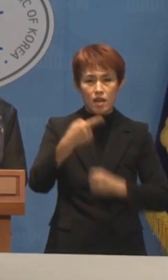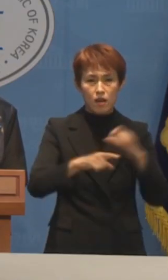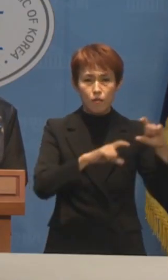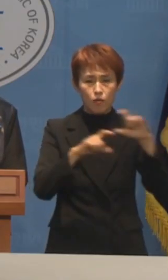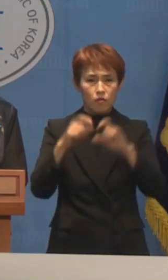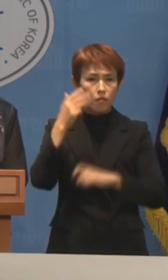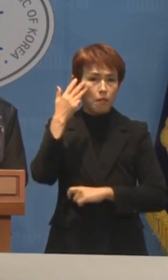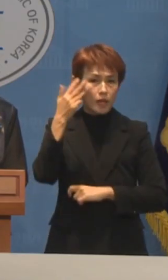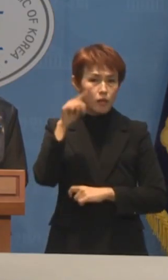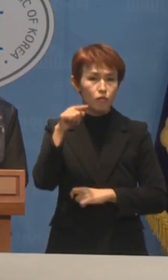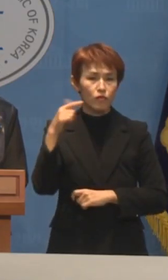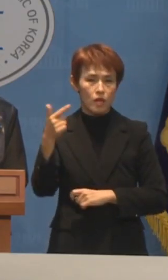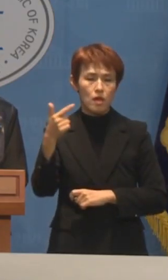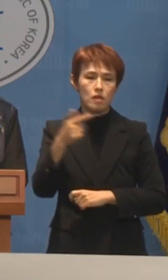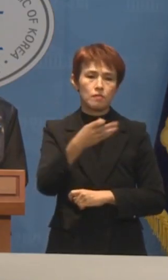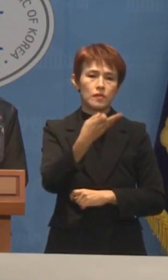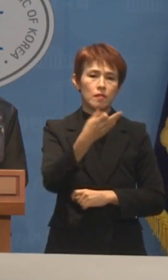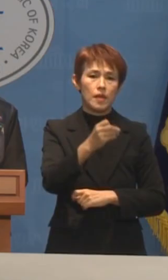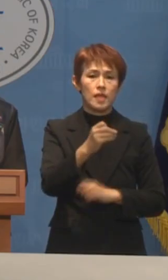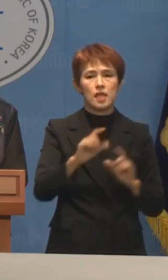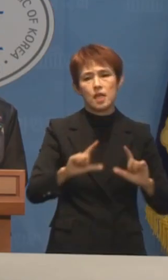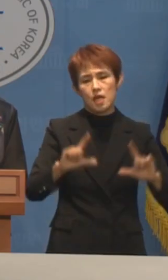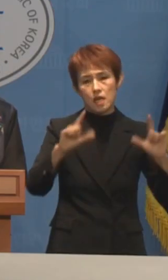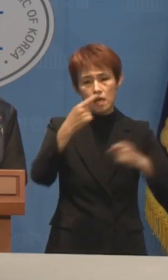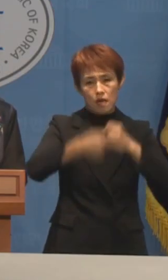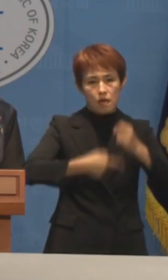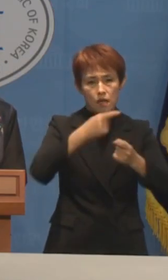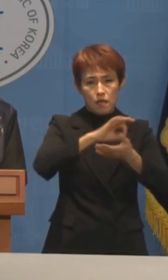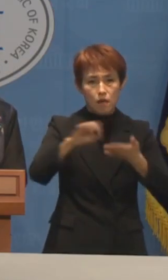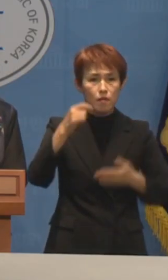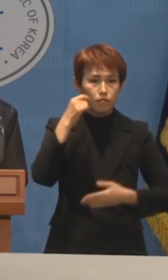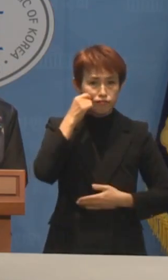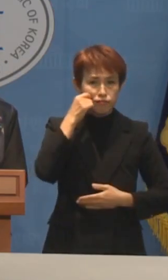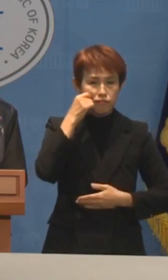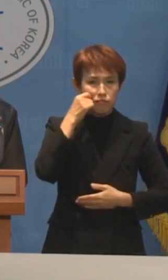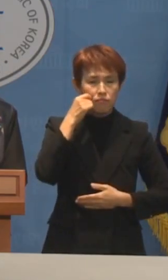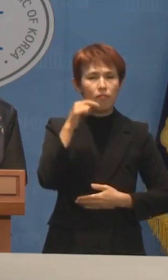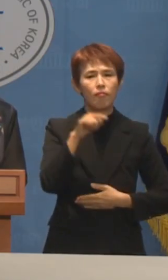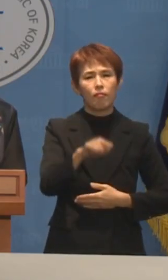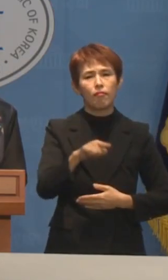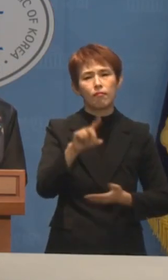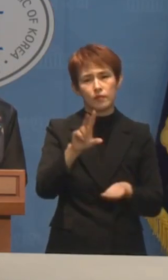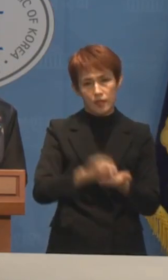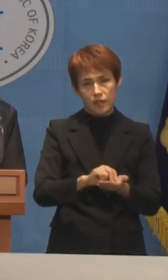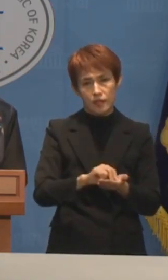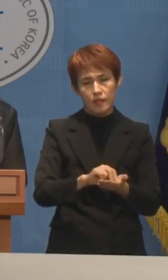8.6일 14만 일 연가저축 집배원 연가만 쌓여간다.